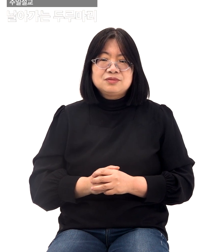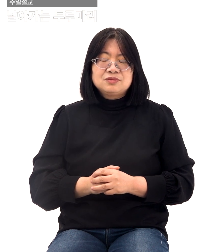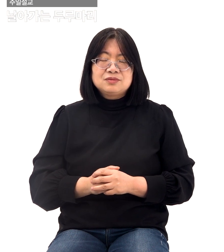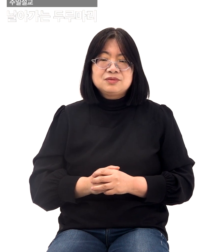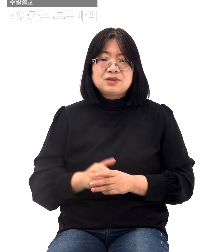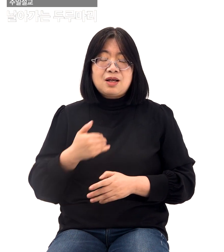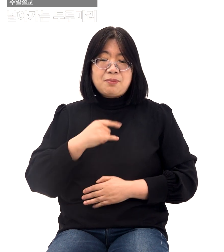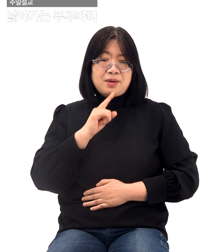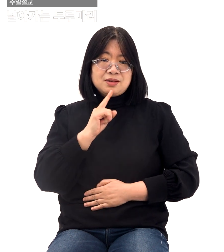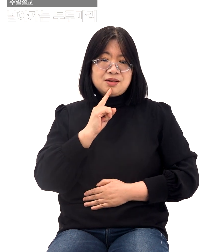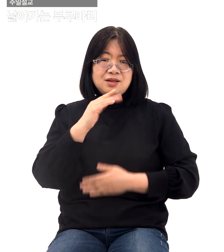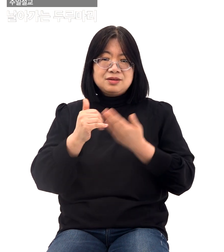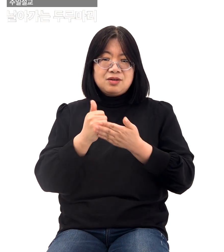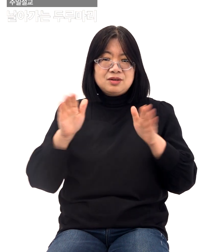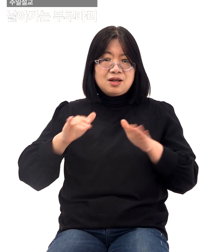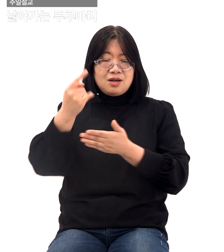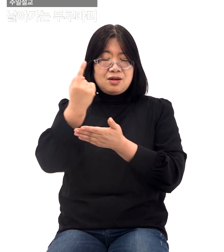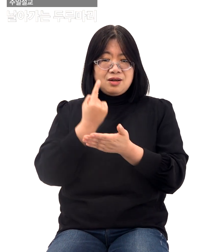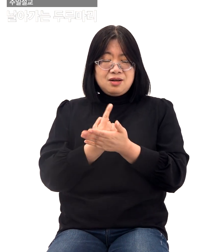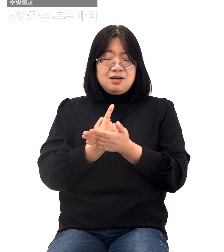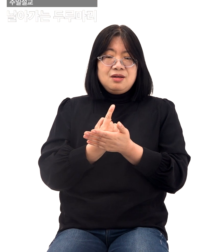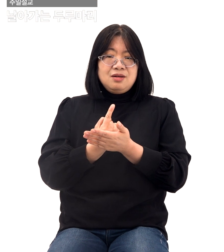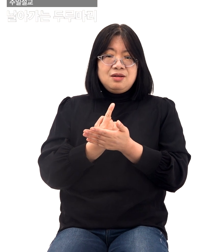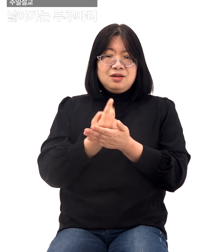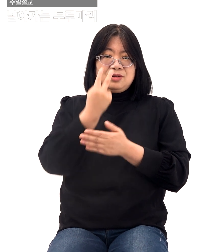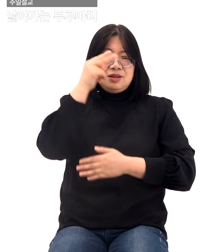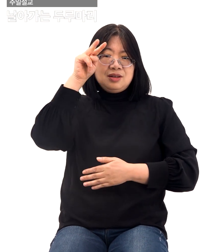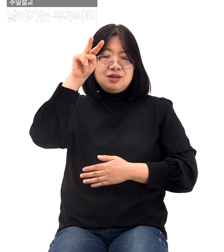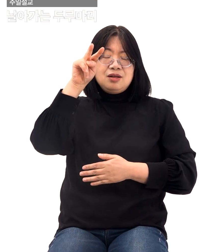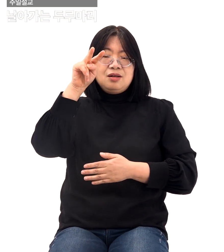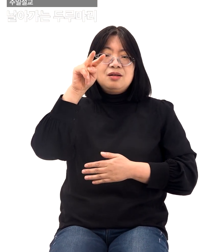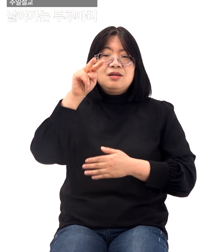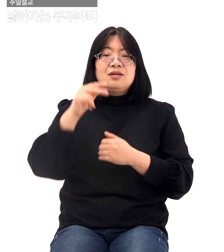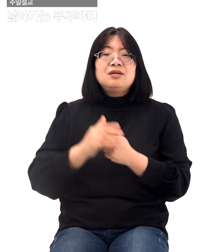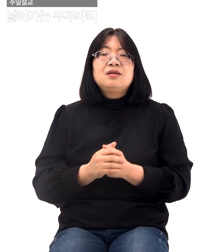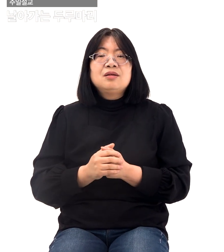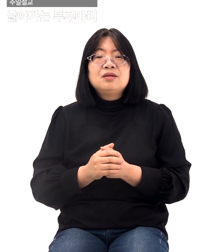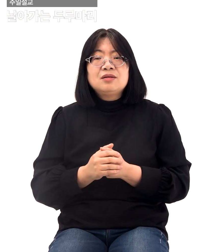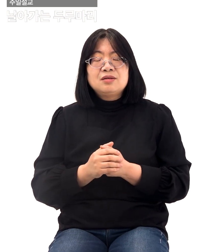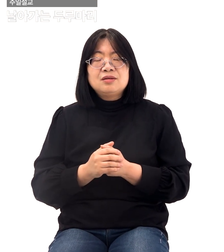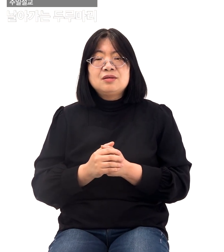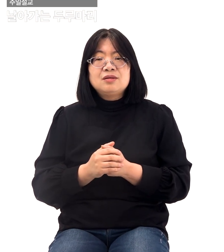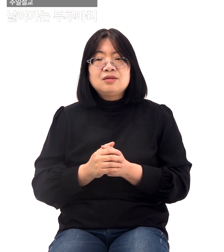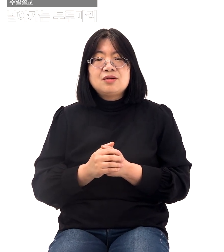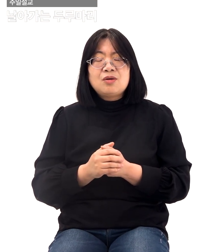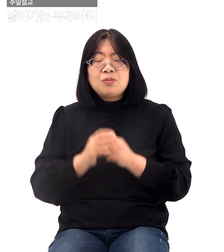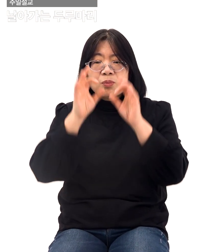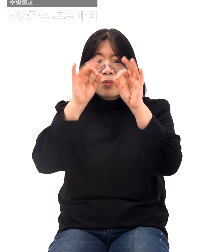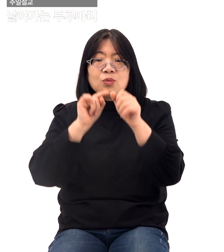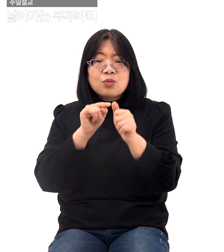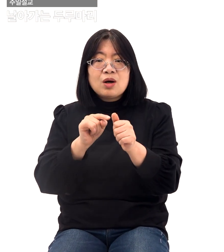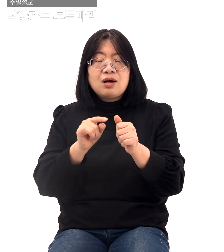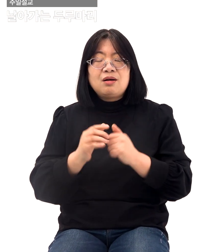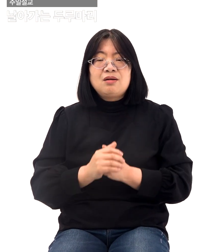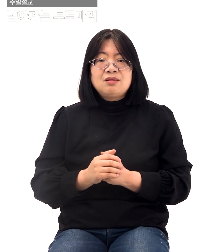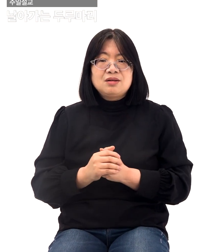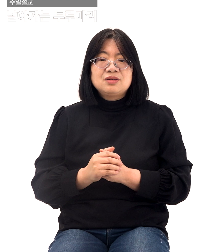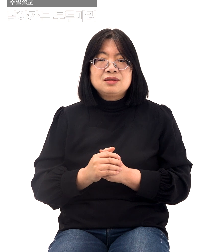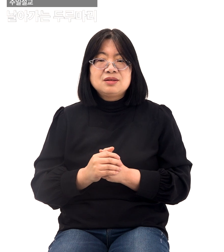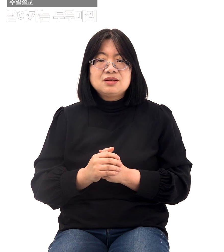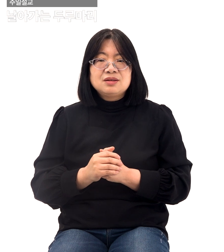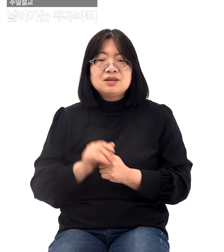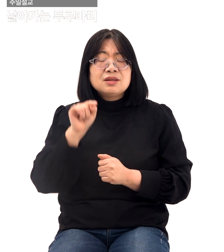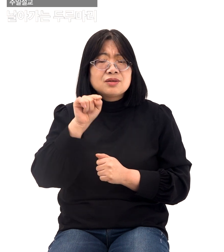내게 말하던 천사가 나와서 내게 이르되 너는 눈을 들어 나오는 것이 무엇이냐? 보라, 하기로 내가 묻되